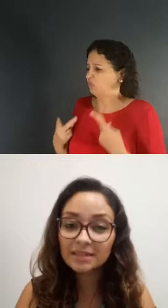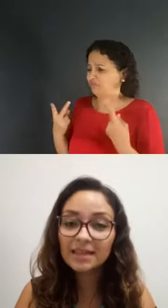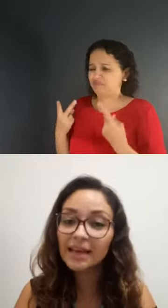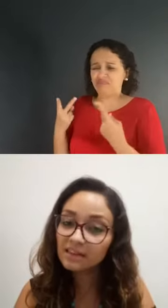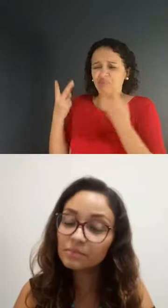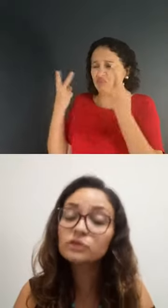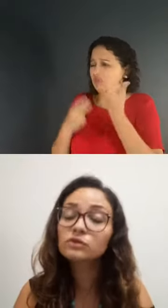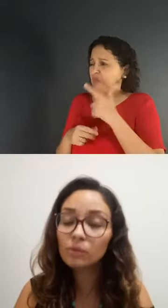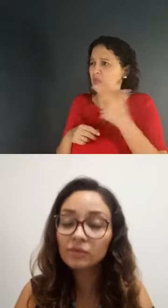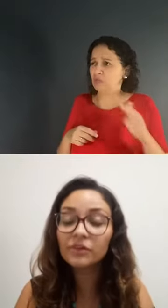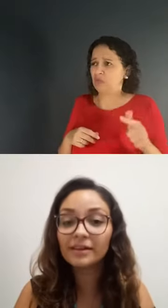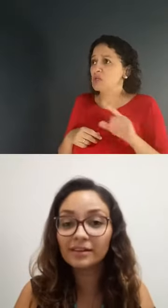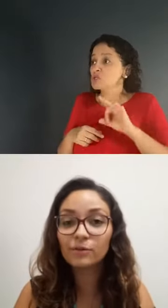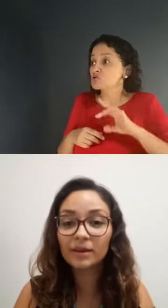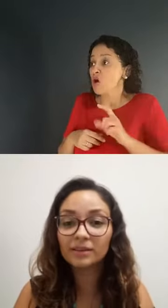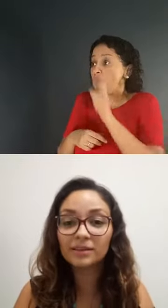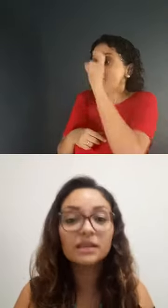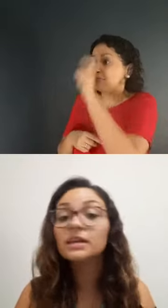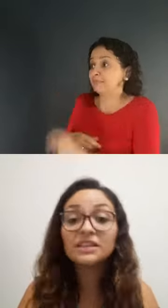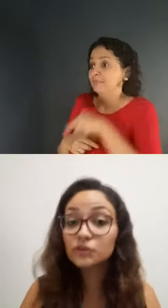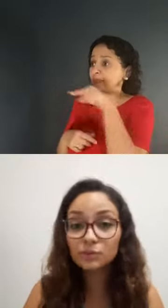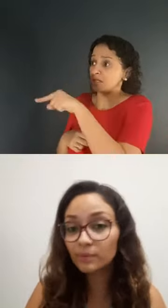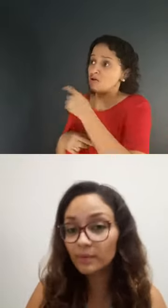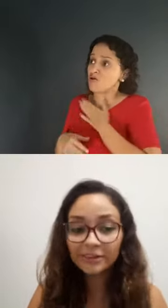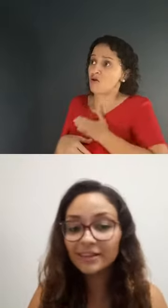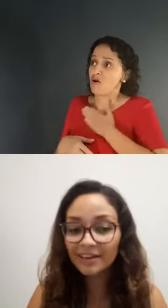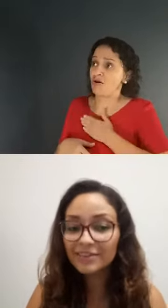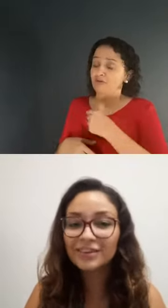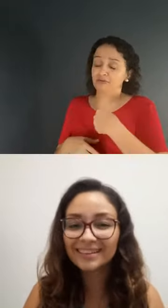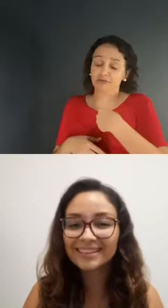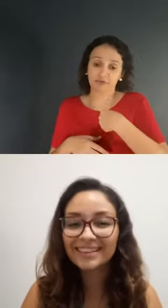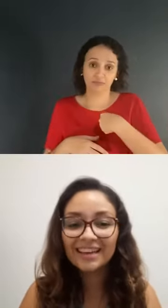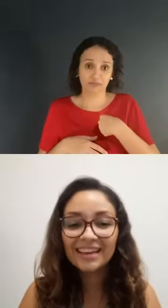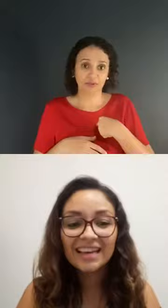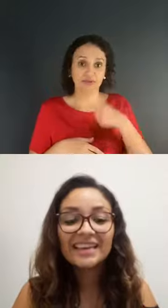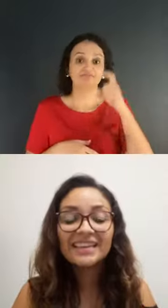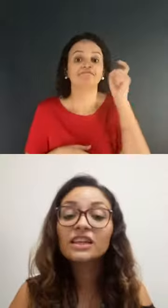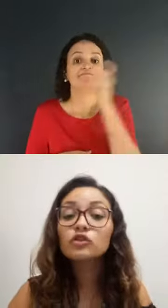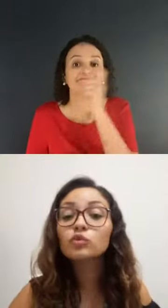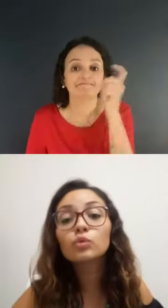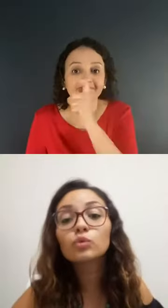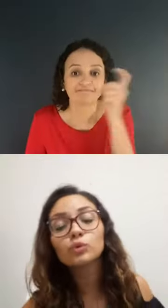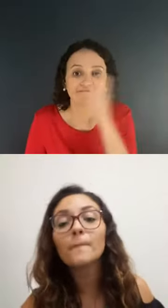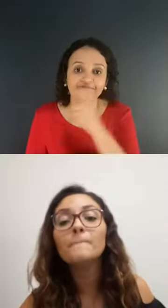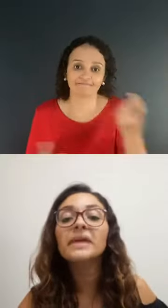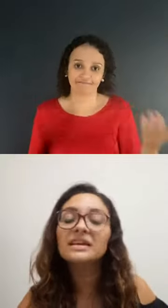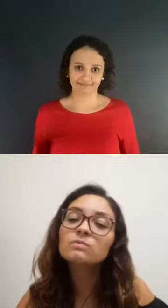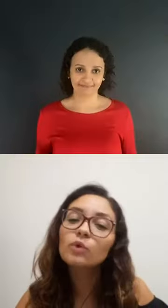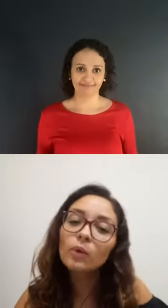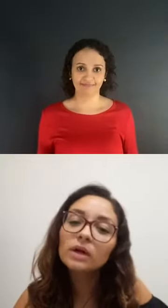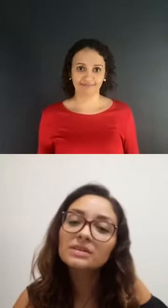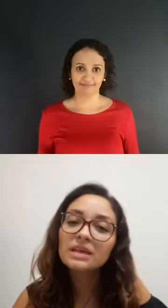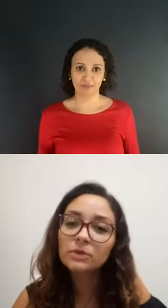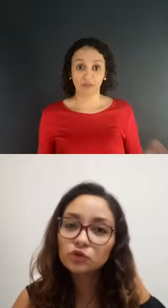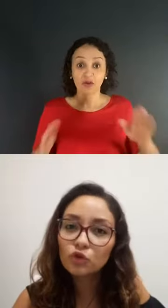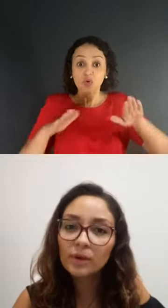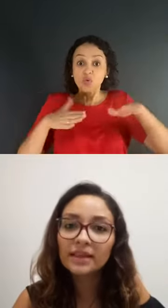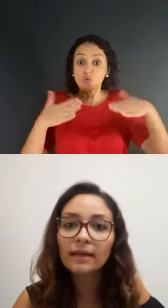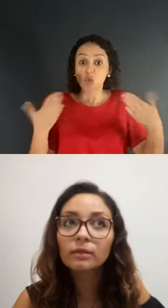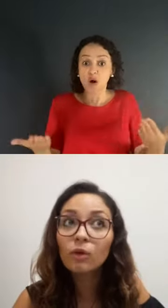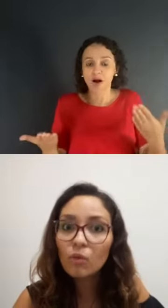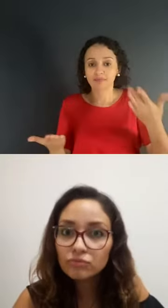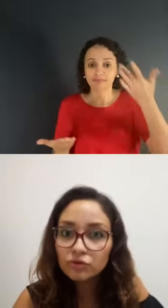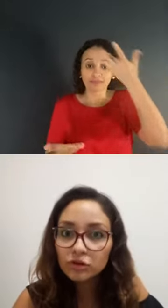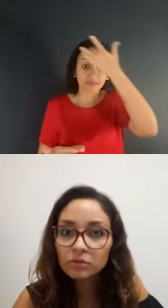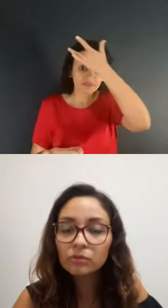que apenas aquela pessoa ficaria com ela. E isso não é verdade. E além de tudo, mesmo quando essa pessoa